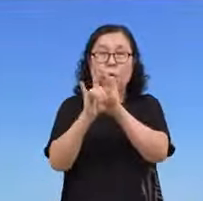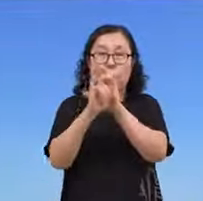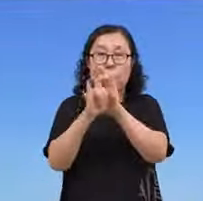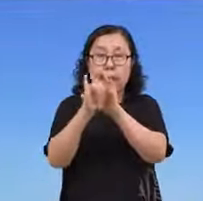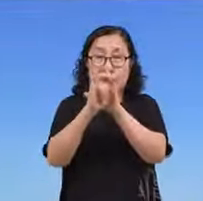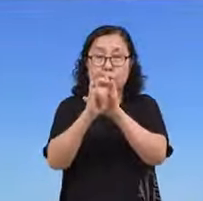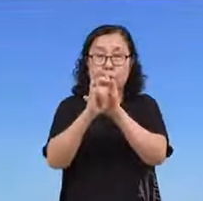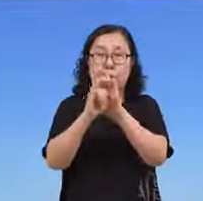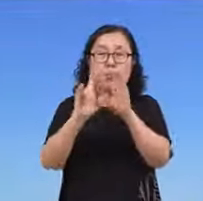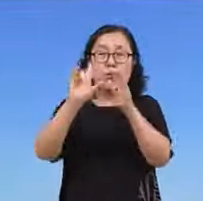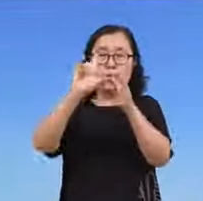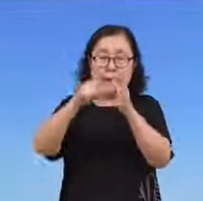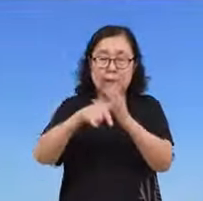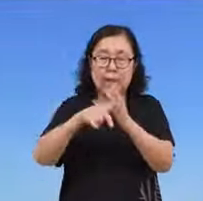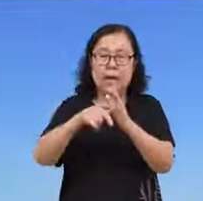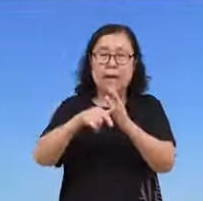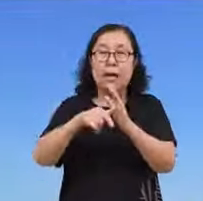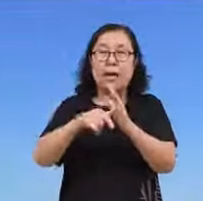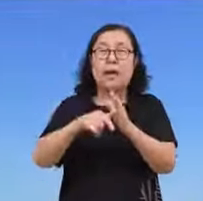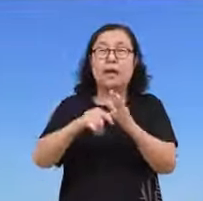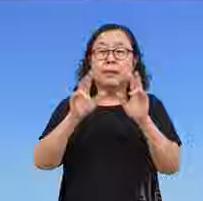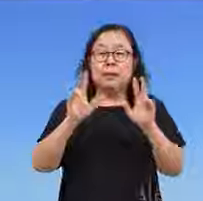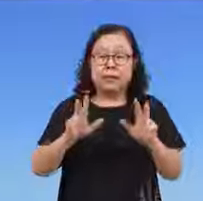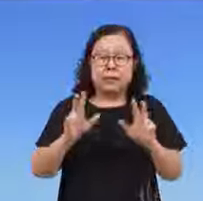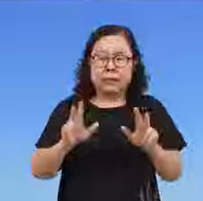사실을 반드시 경험하셔야 합니다.